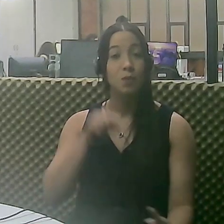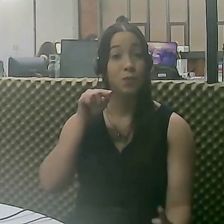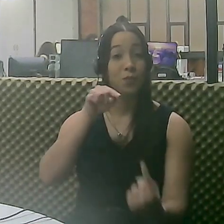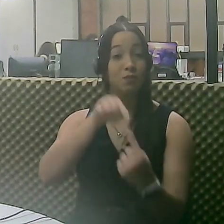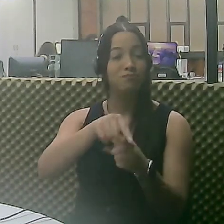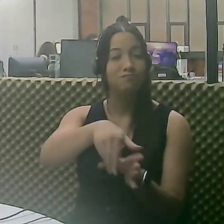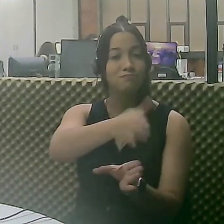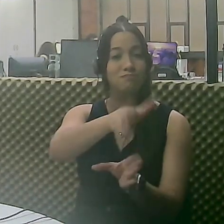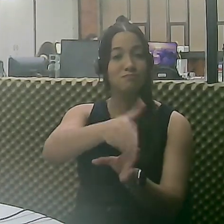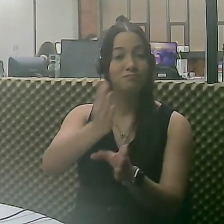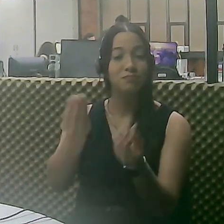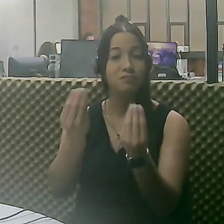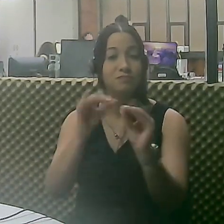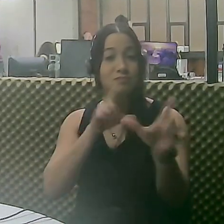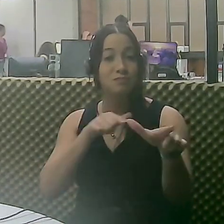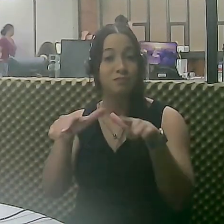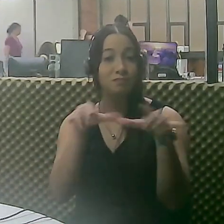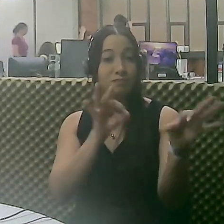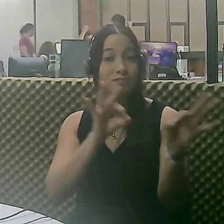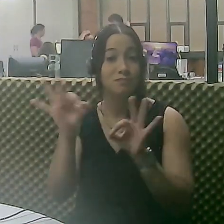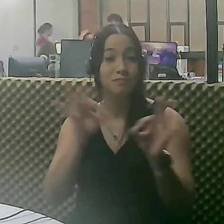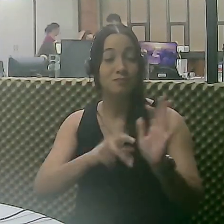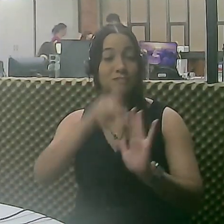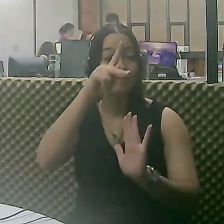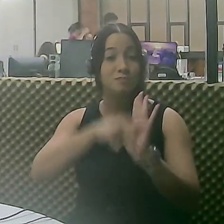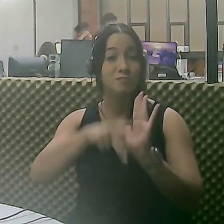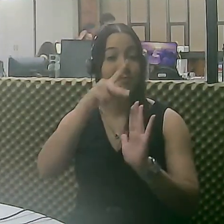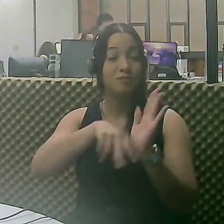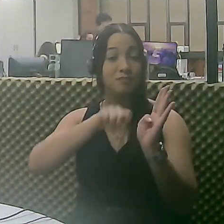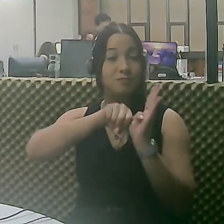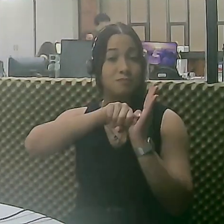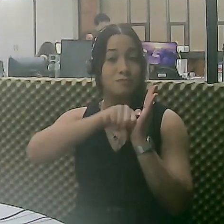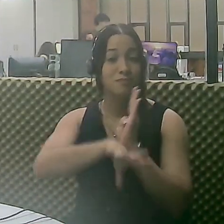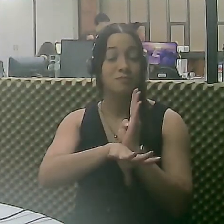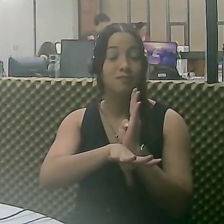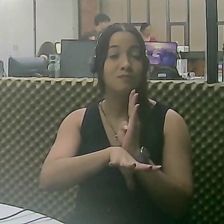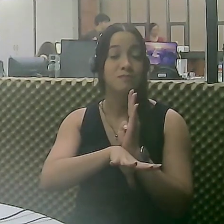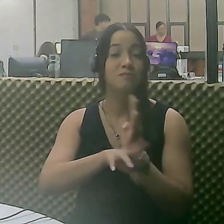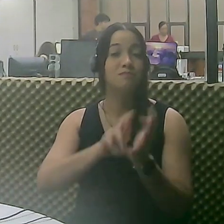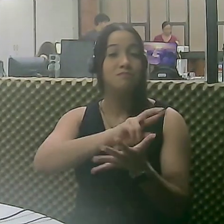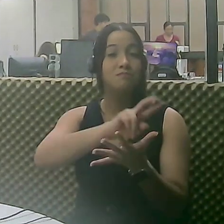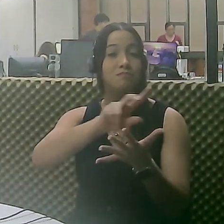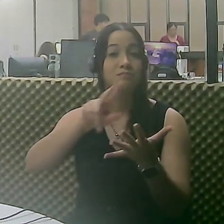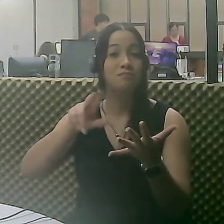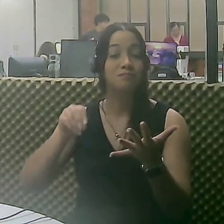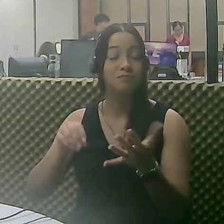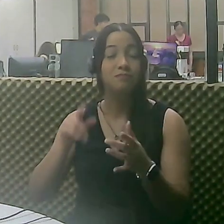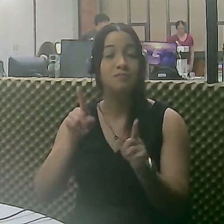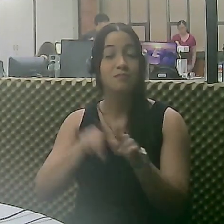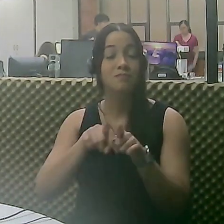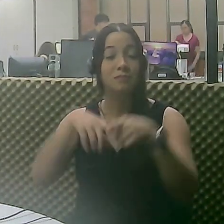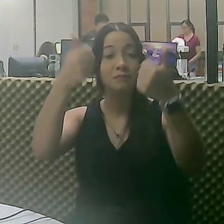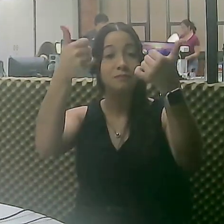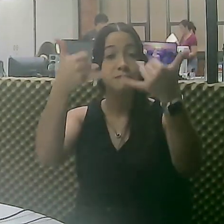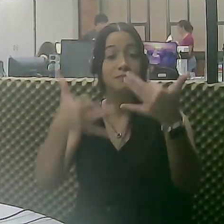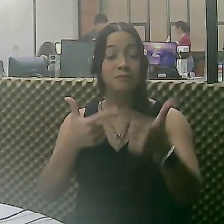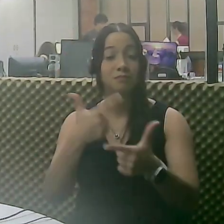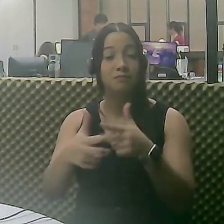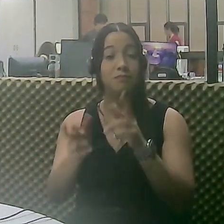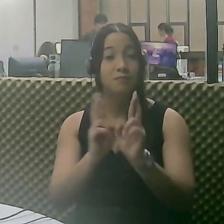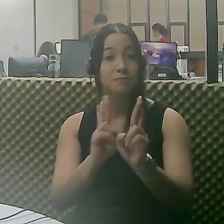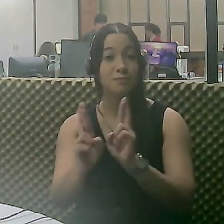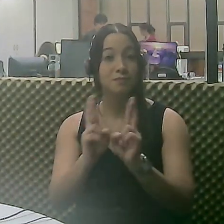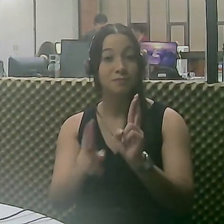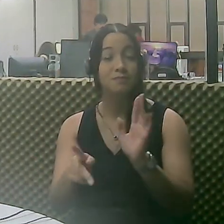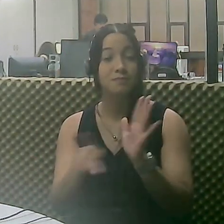de orientar sobre inserção em serviços, programas, projetos, benefícios e dar instruções para solucionar